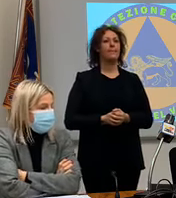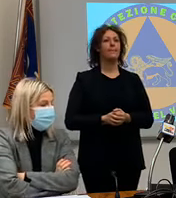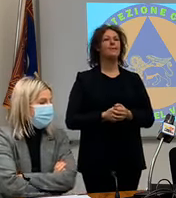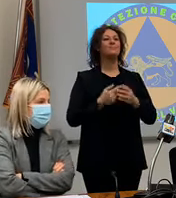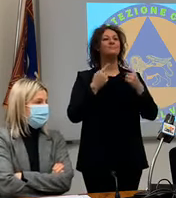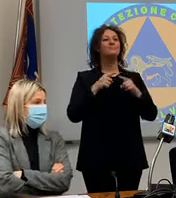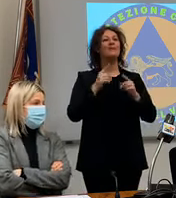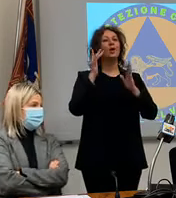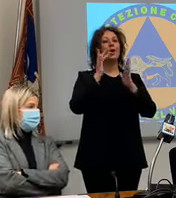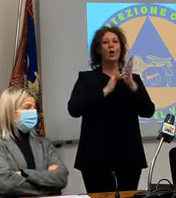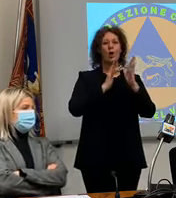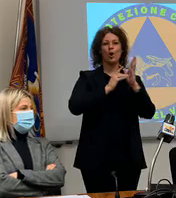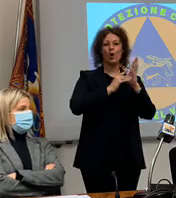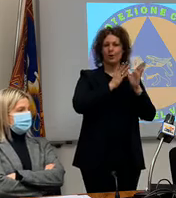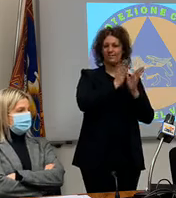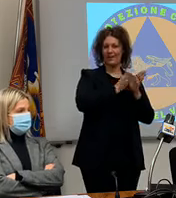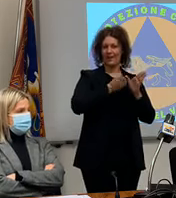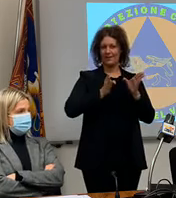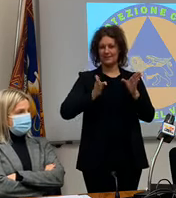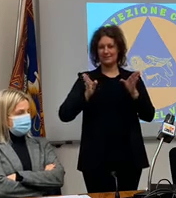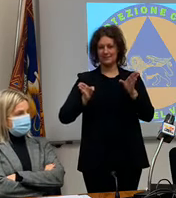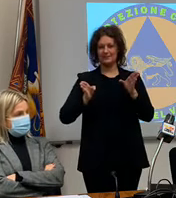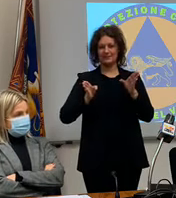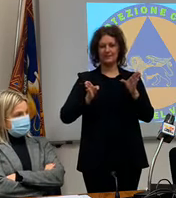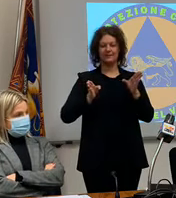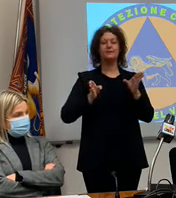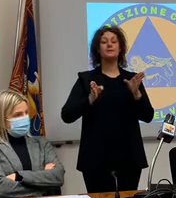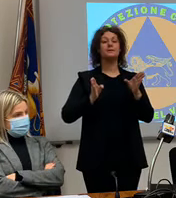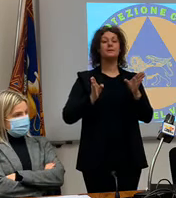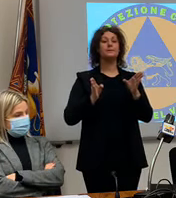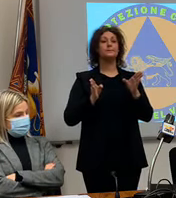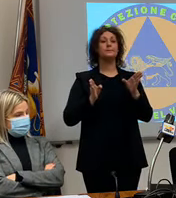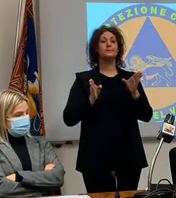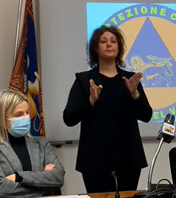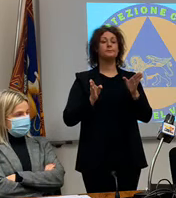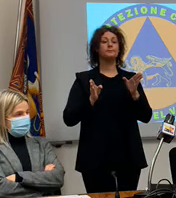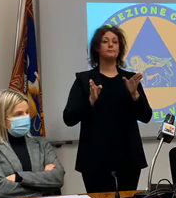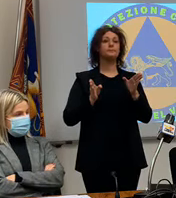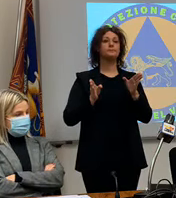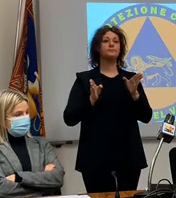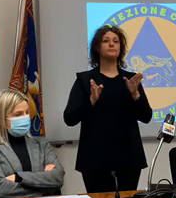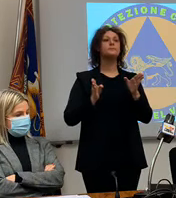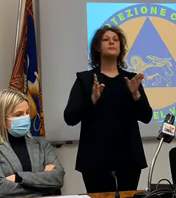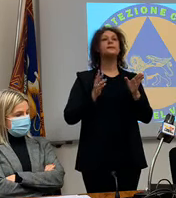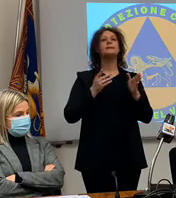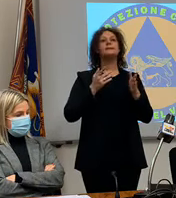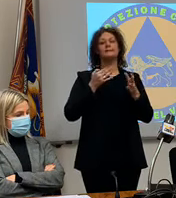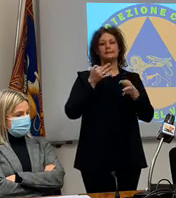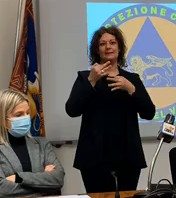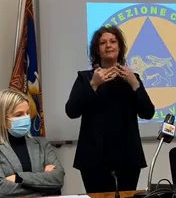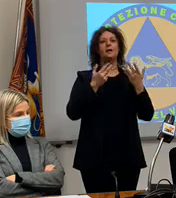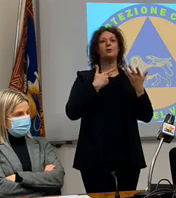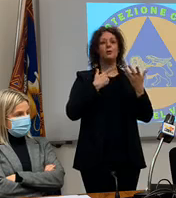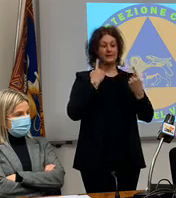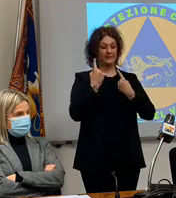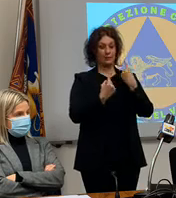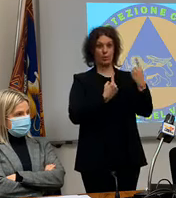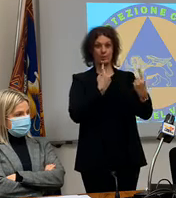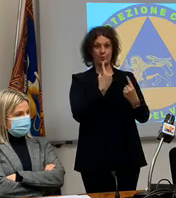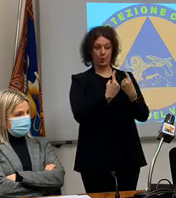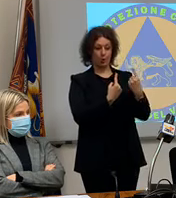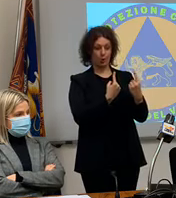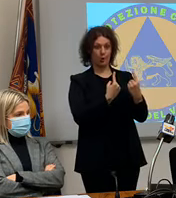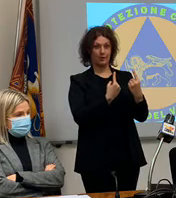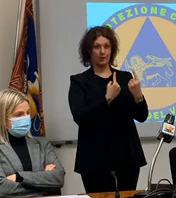individuavano dei delle condizioni per cui si identificava uno scenario